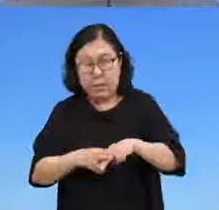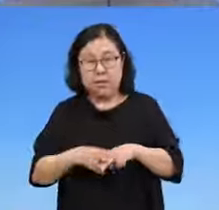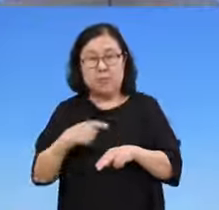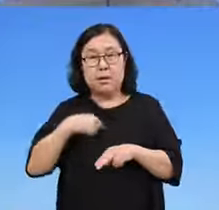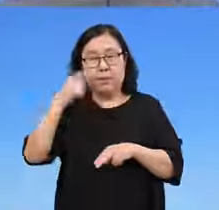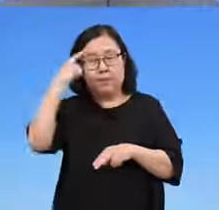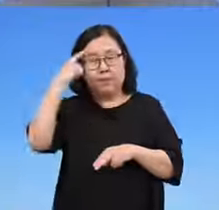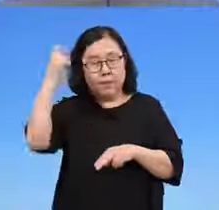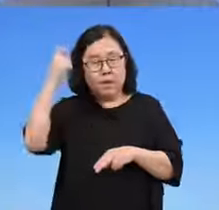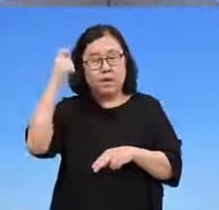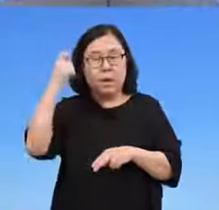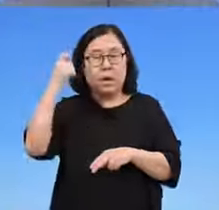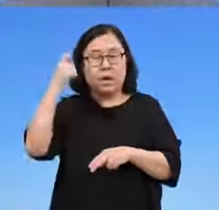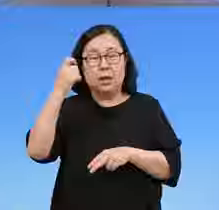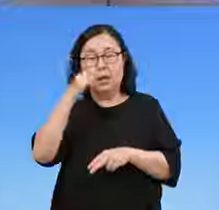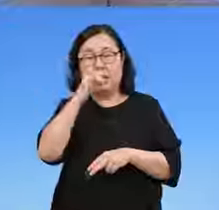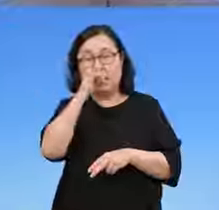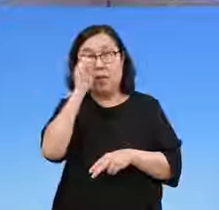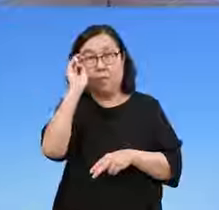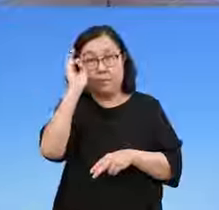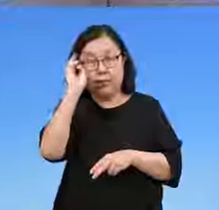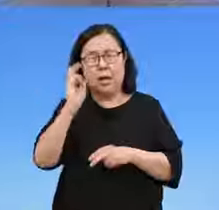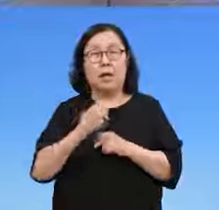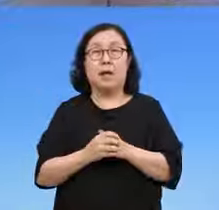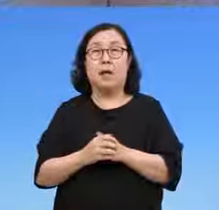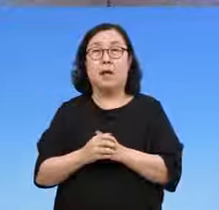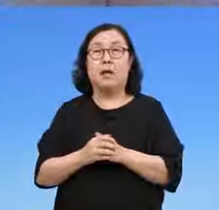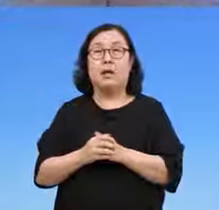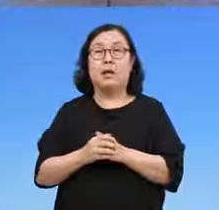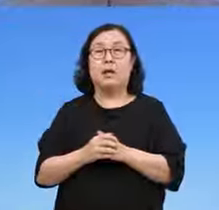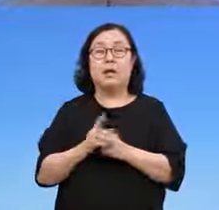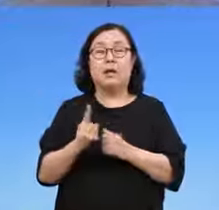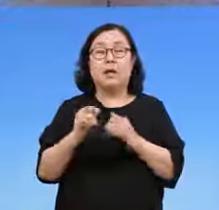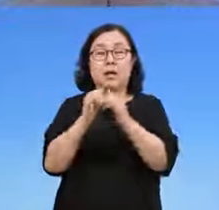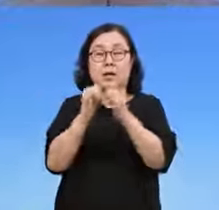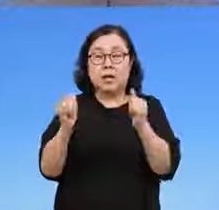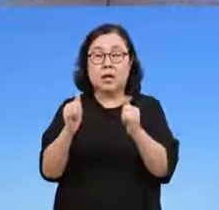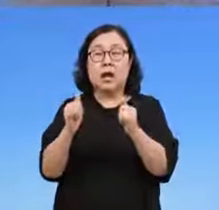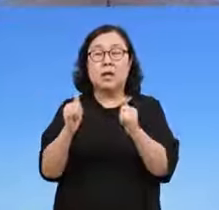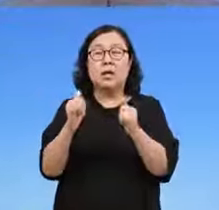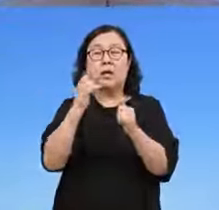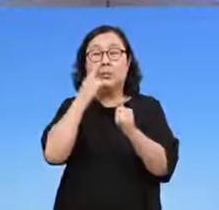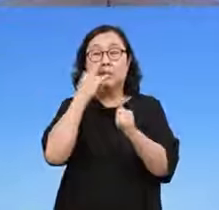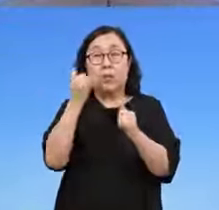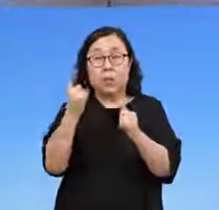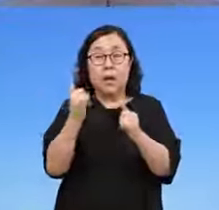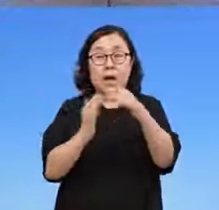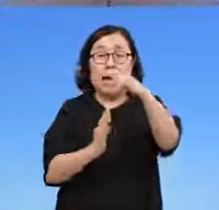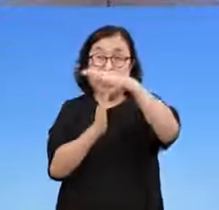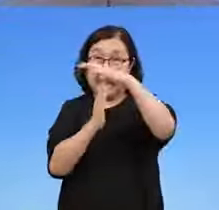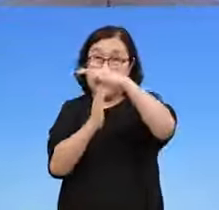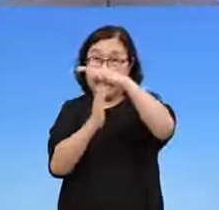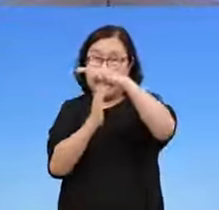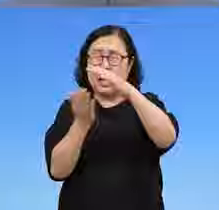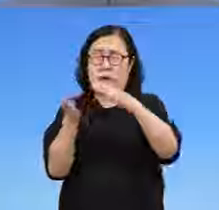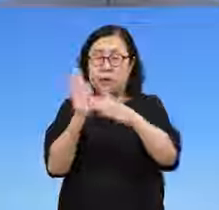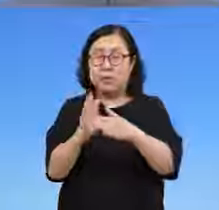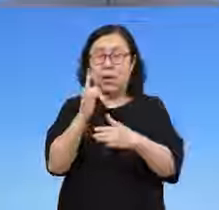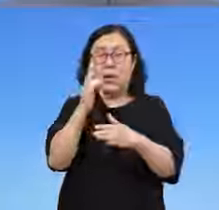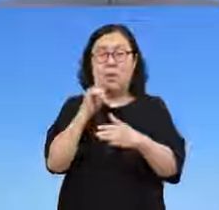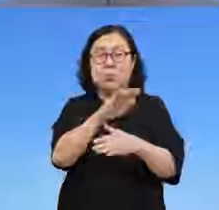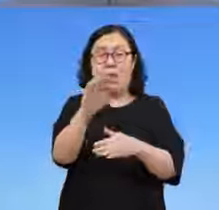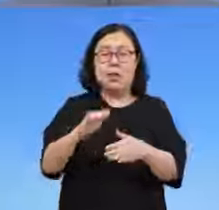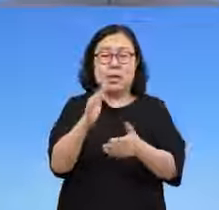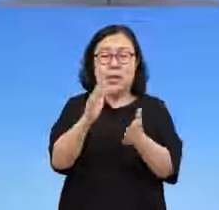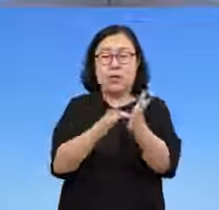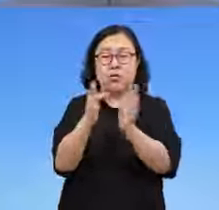평생 아마 남는 분들이 여기 다 계실 거예요. 그게 인간 부모의 한계예요. 그런데 우리 주님은